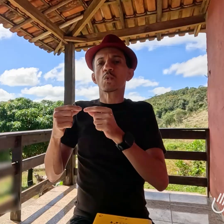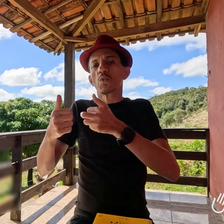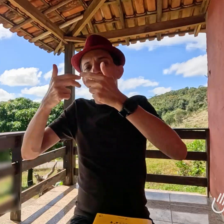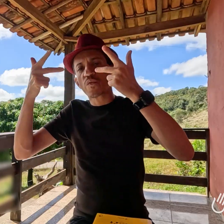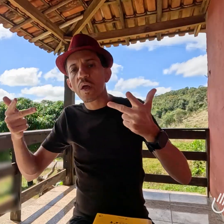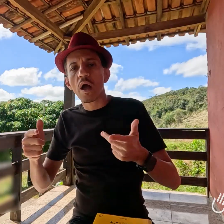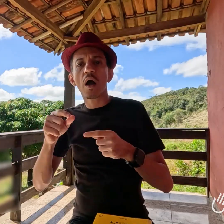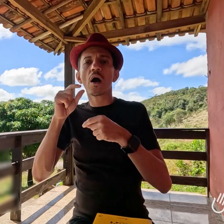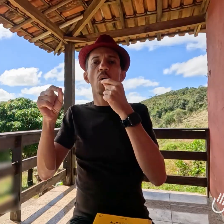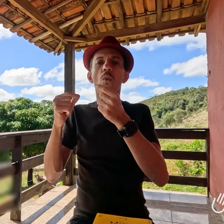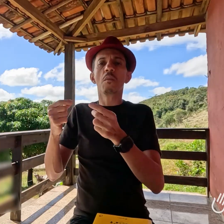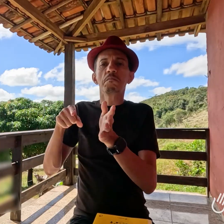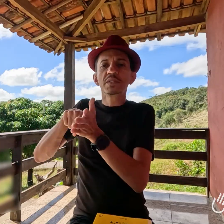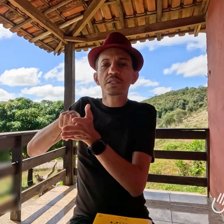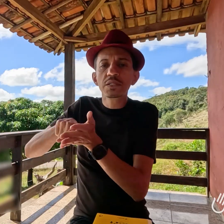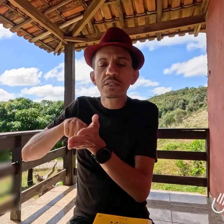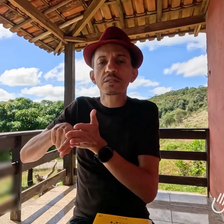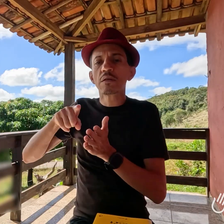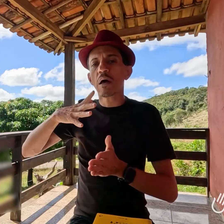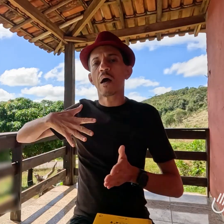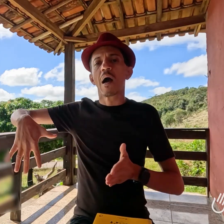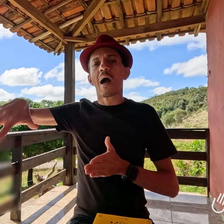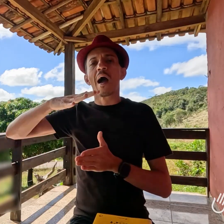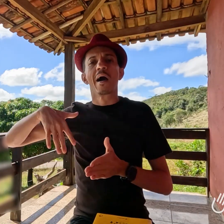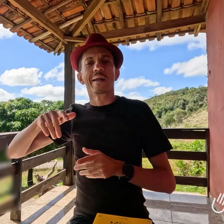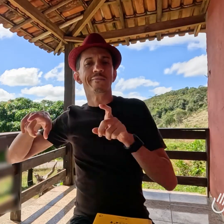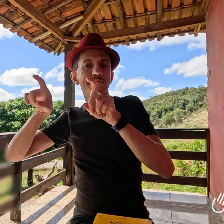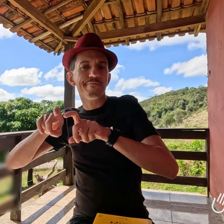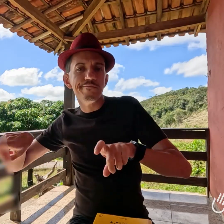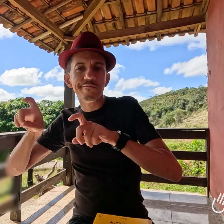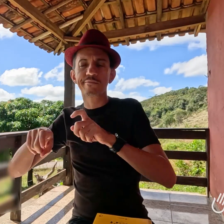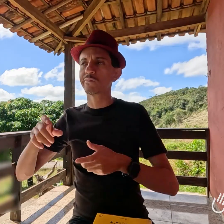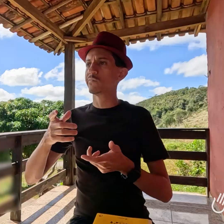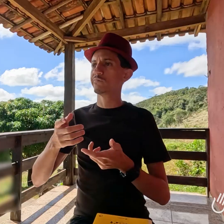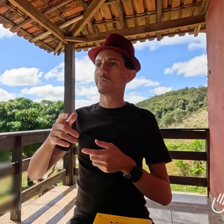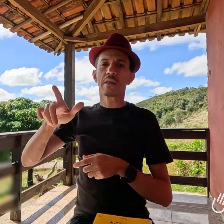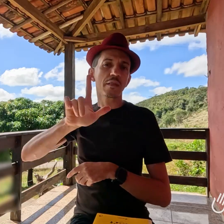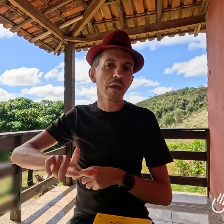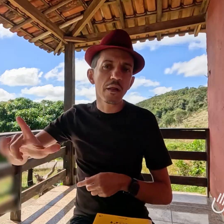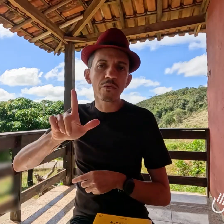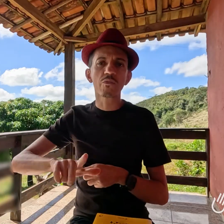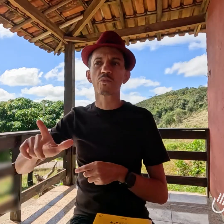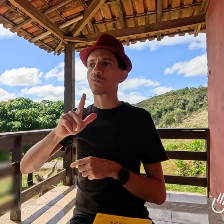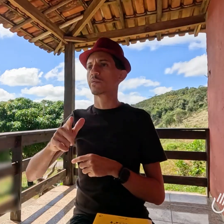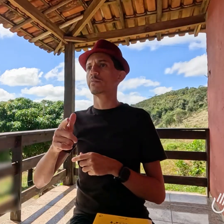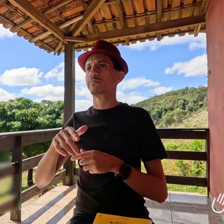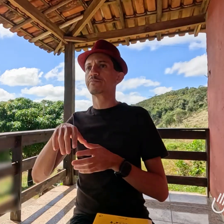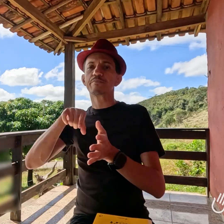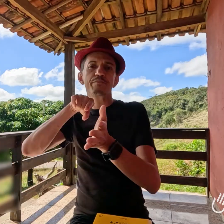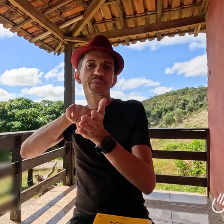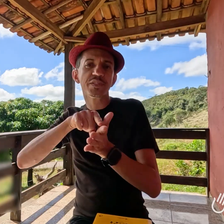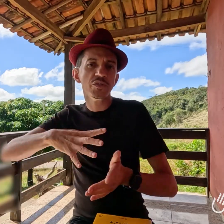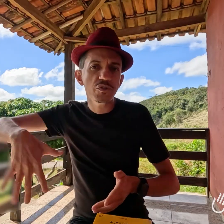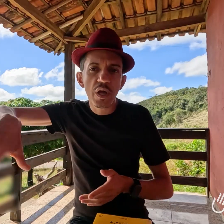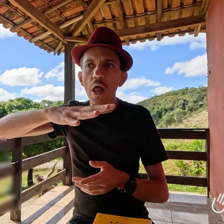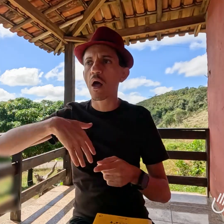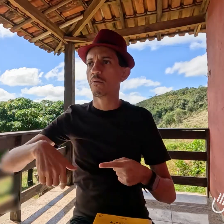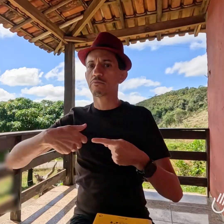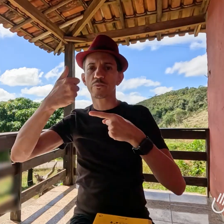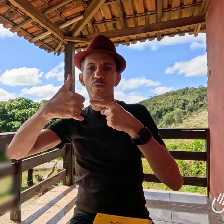E este momento agora, da educação de surdos no Brasil, da expansão da língua de sinais, esse livro aqui ele